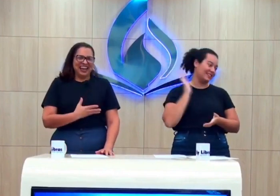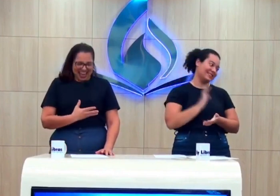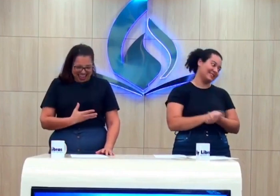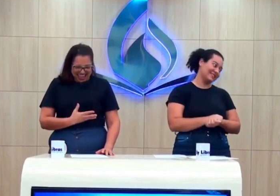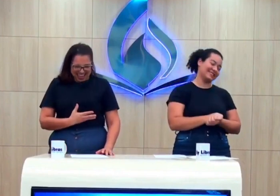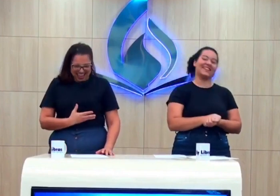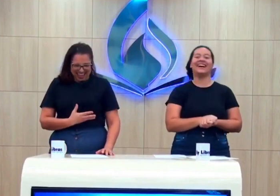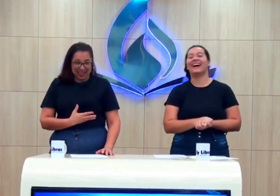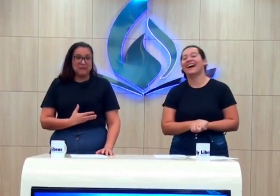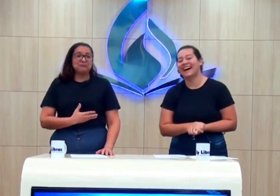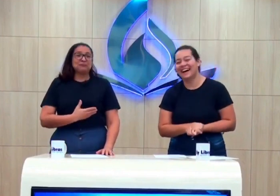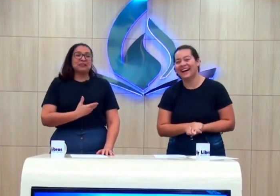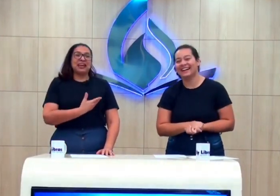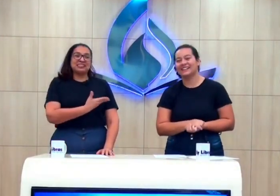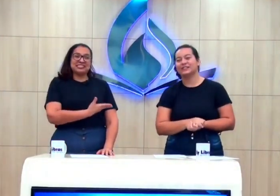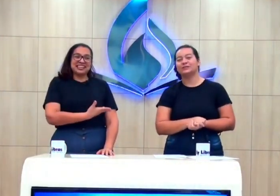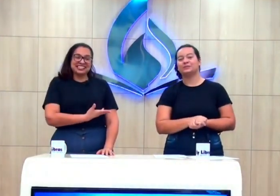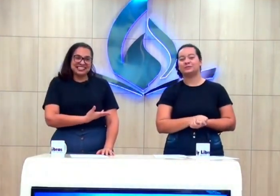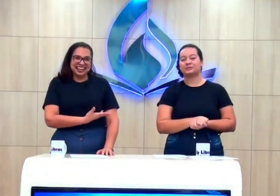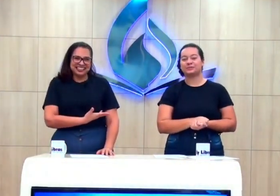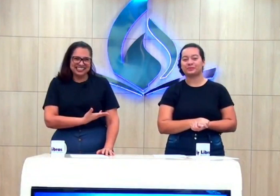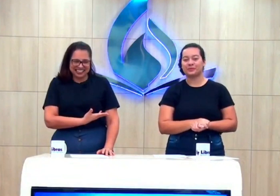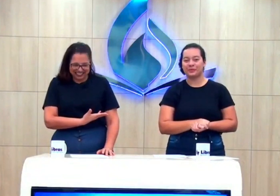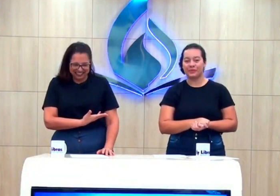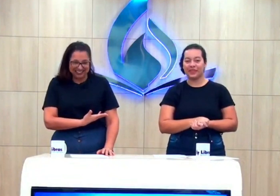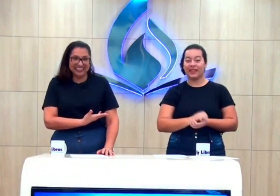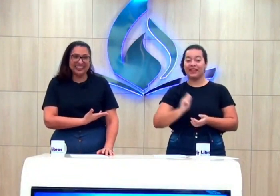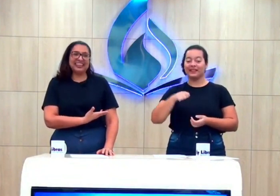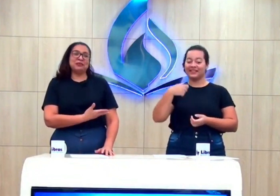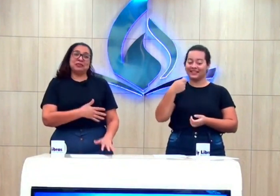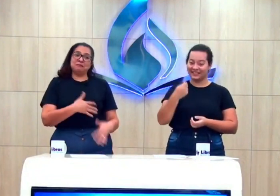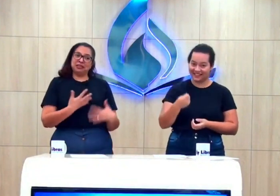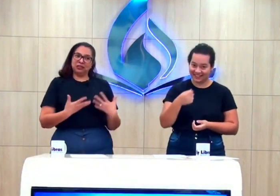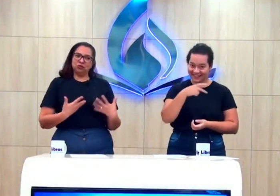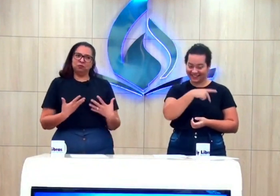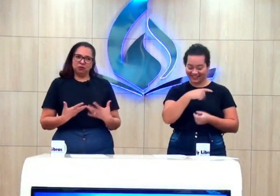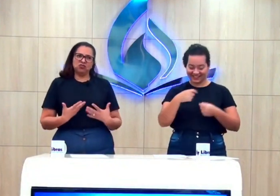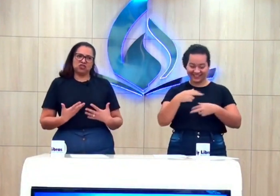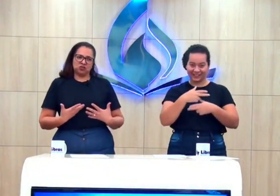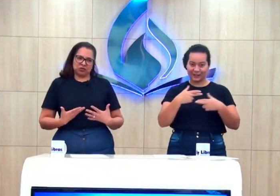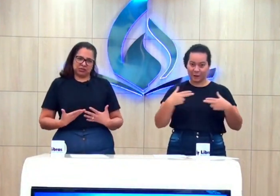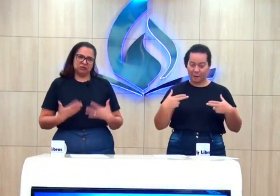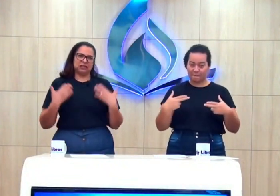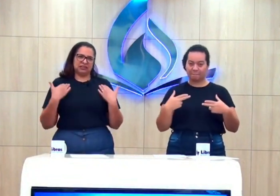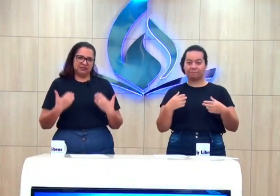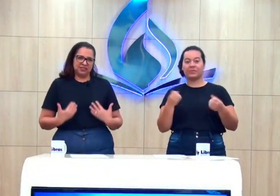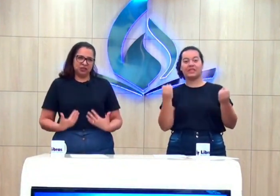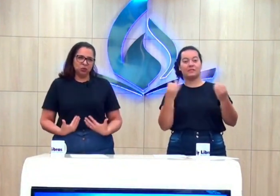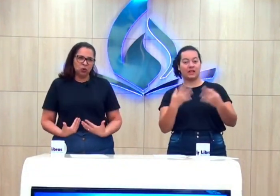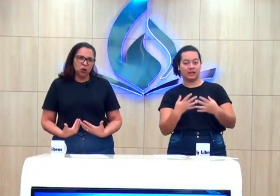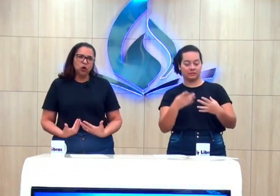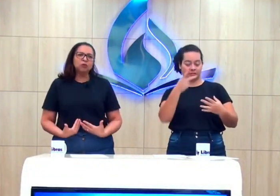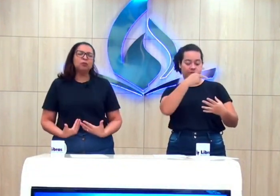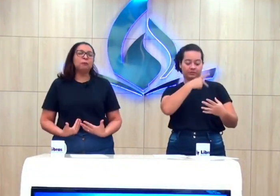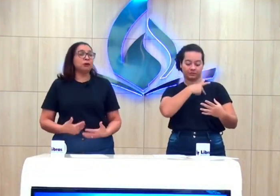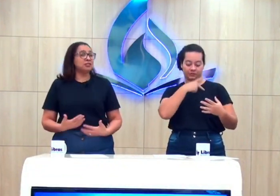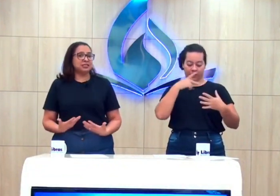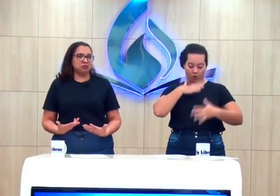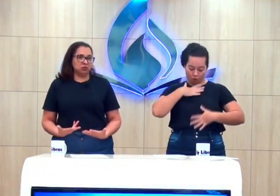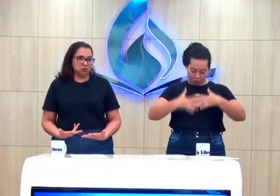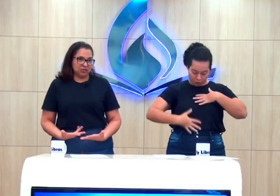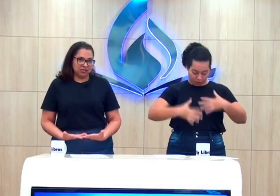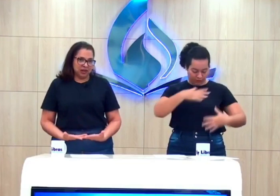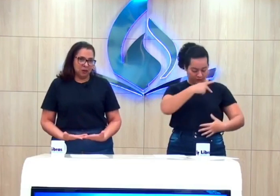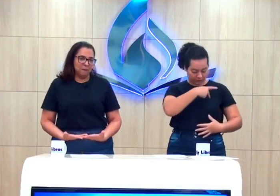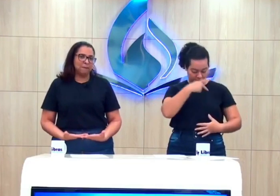Então, ela está sinalizando aqui, dependendo do ponto de articulação que ela fizer no corpo, pode